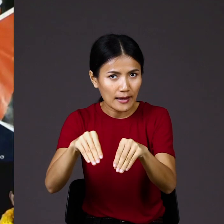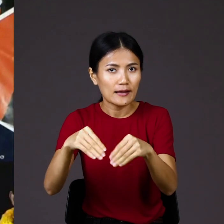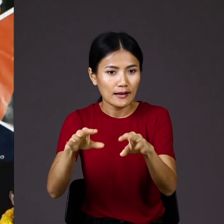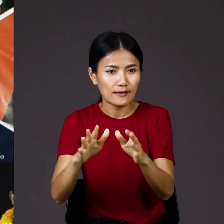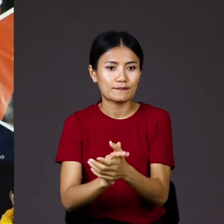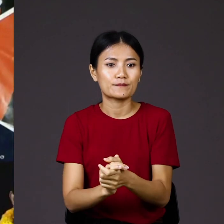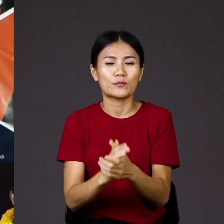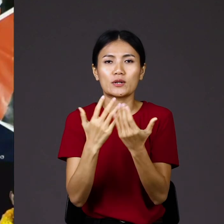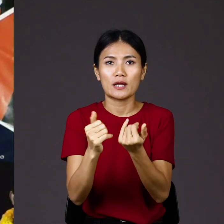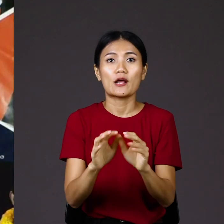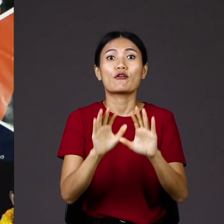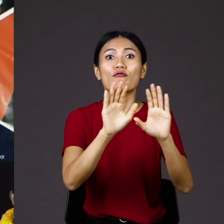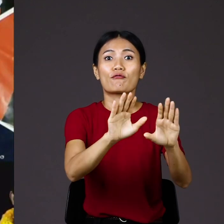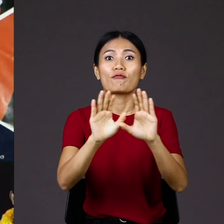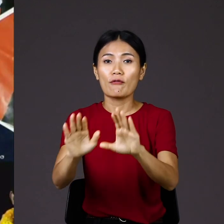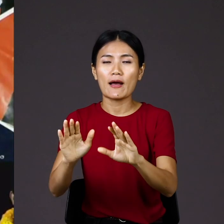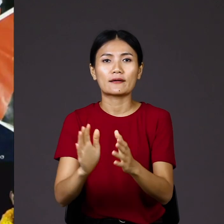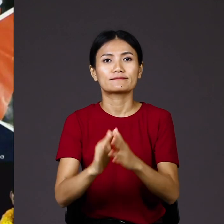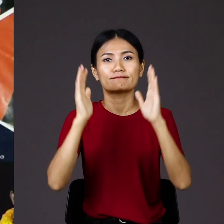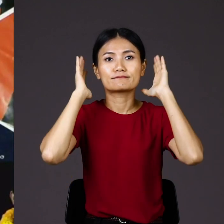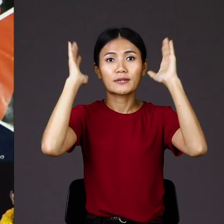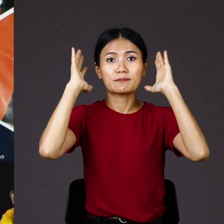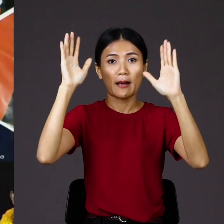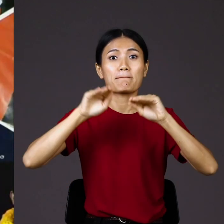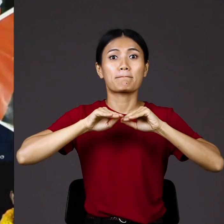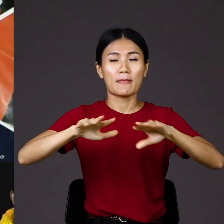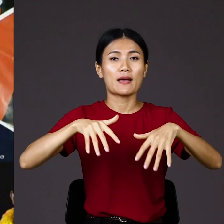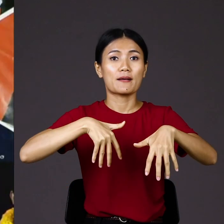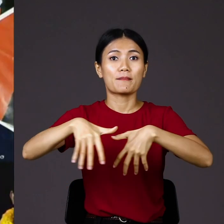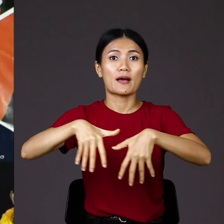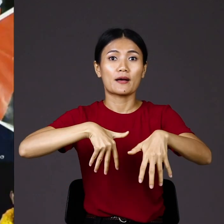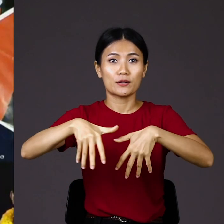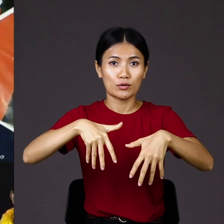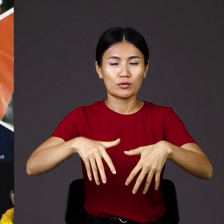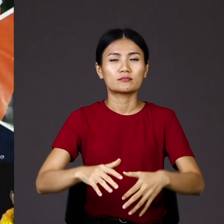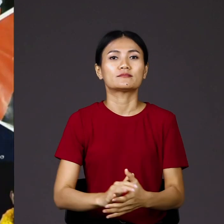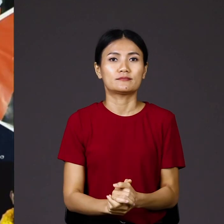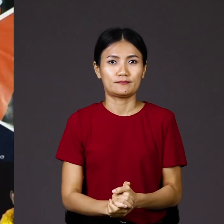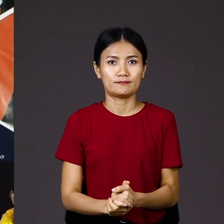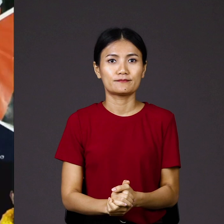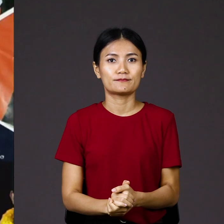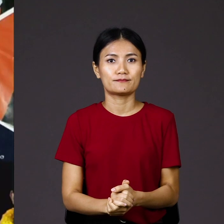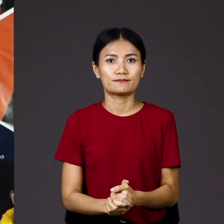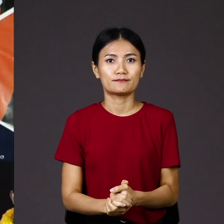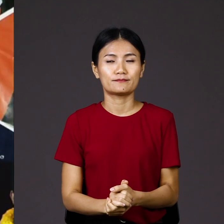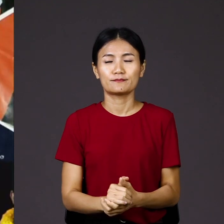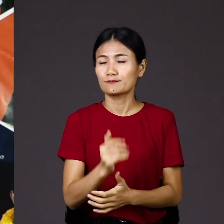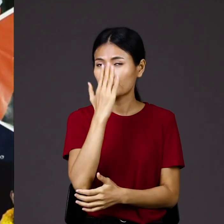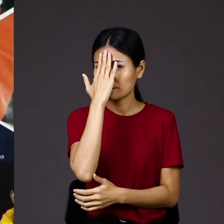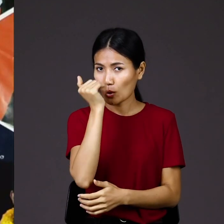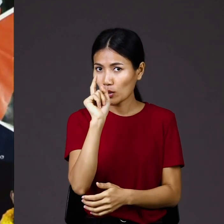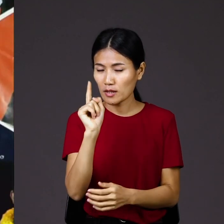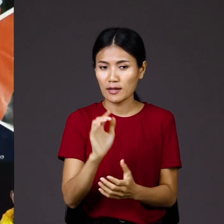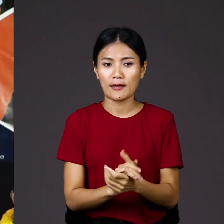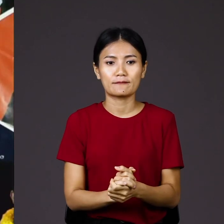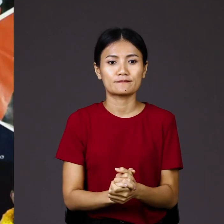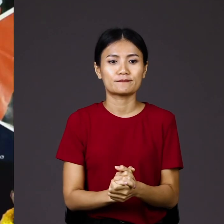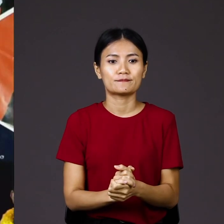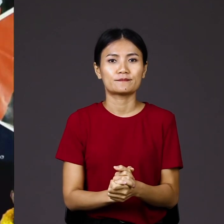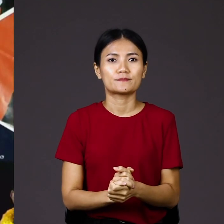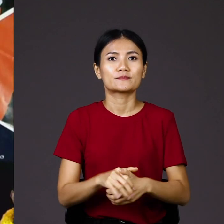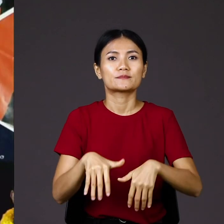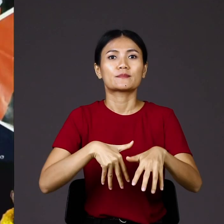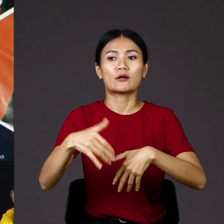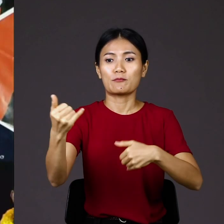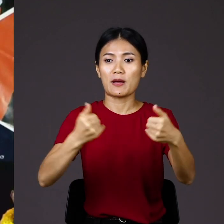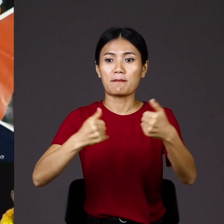ล้วผมขออนุญาตฝากสื่อสารไปถึงพี่น้องประชาชนทั้งหมดเพราะคิดว่า